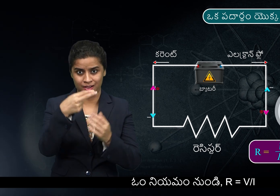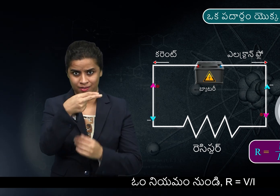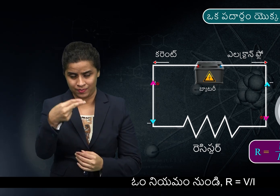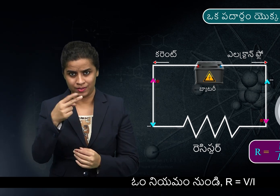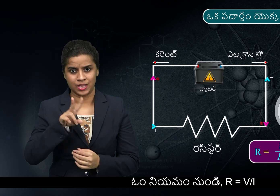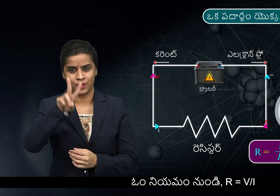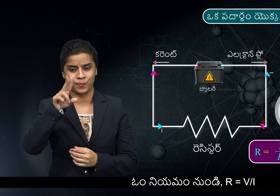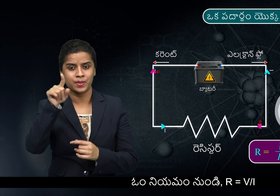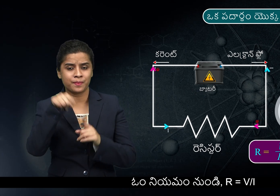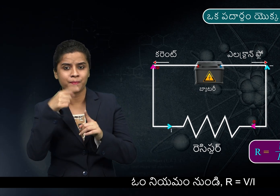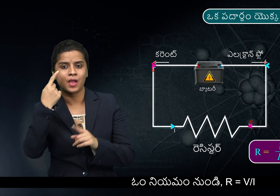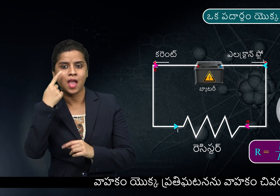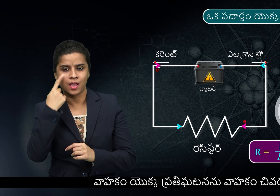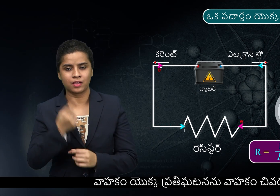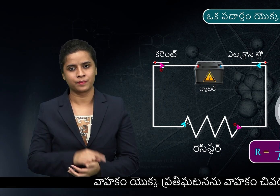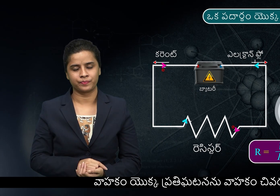R=V/I.